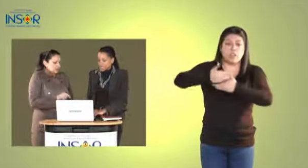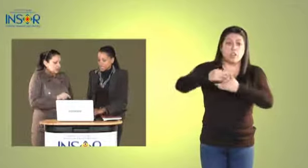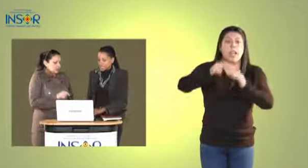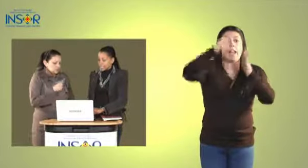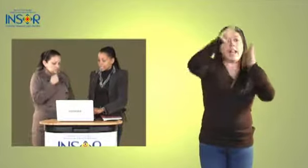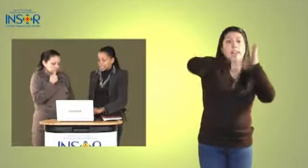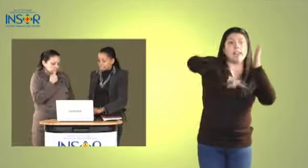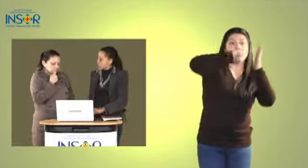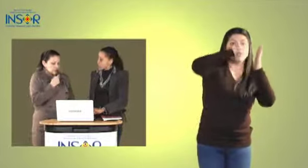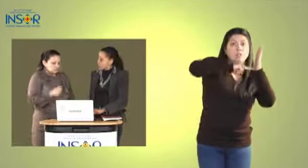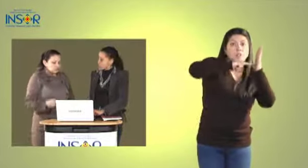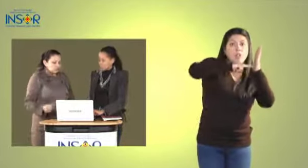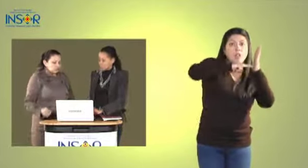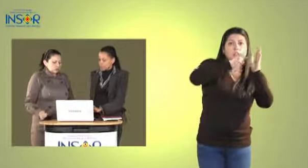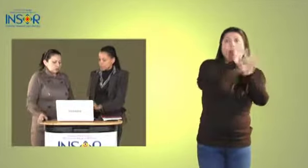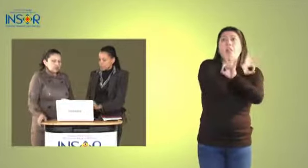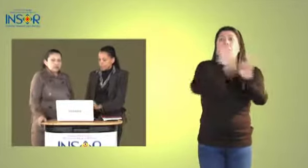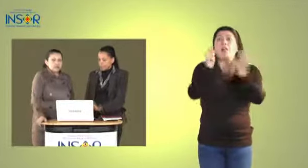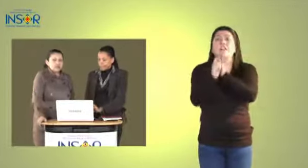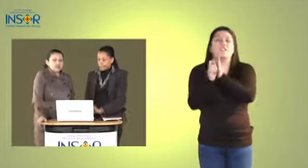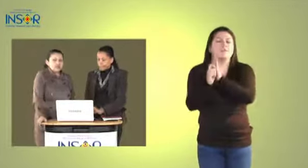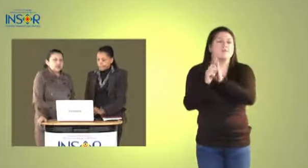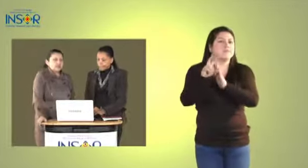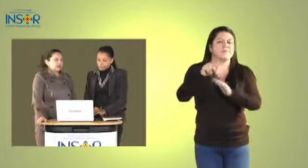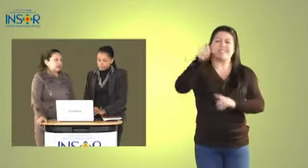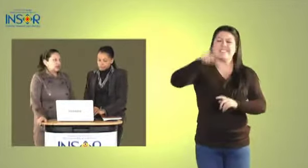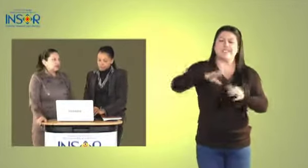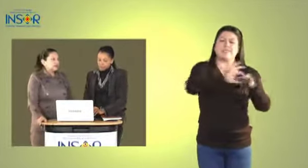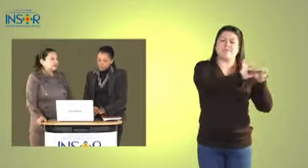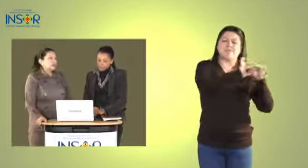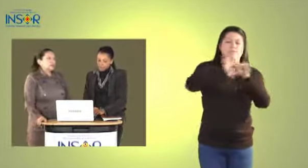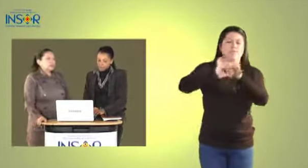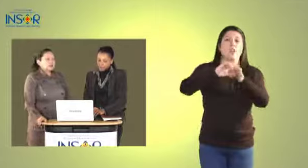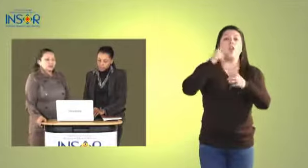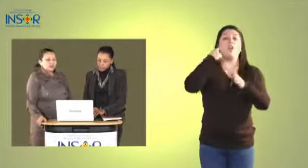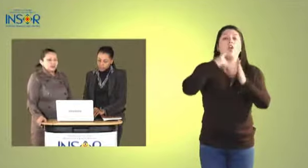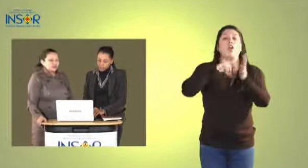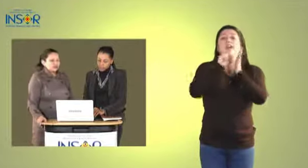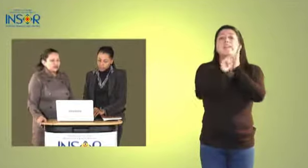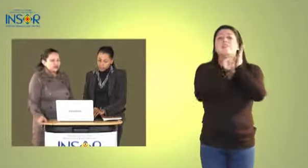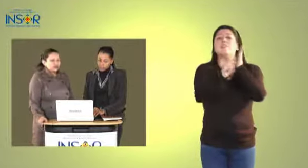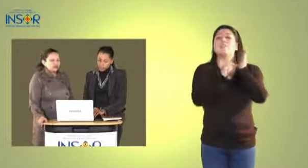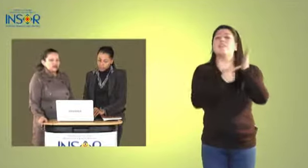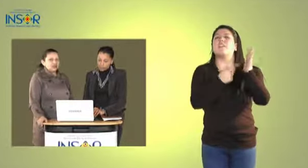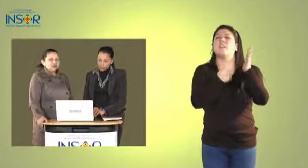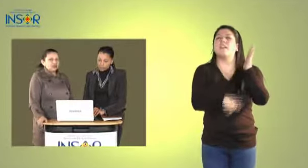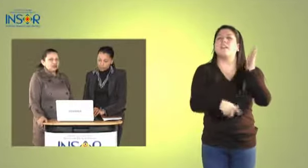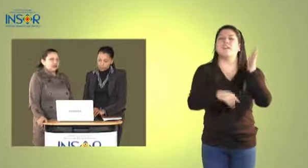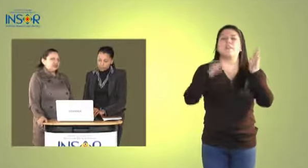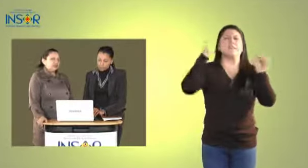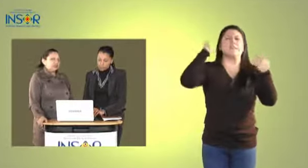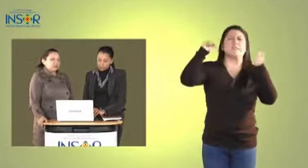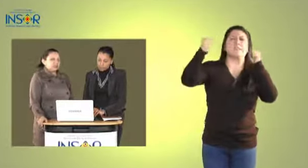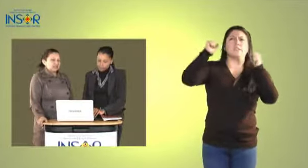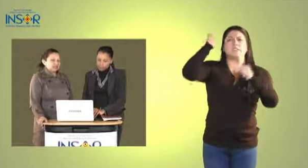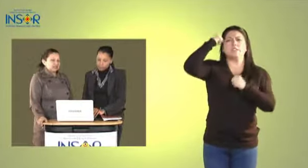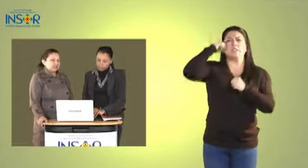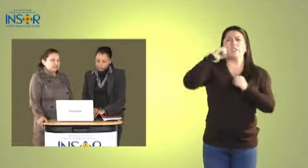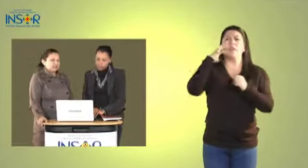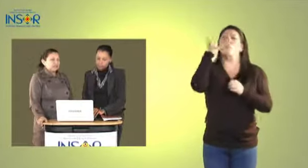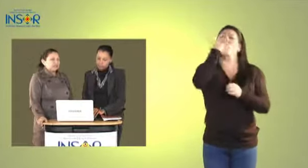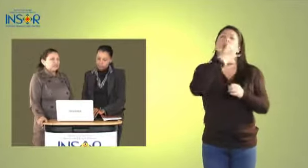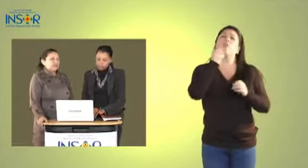que es la escritura. Otro asunto que tiene que ver con la escritura es la preocupación fuerte de los docentes de que tengan bonita